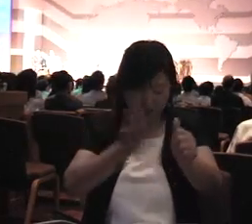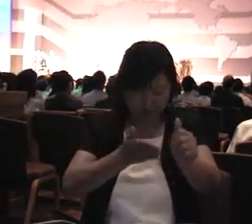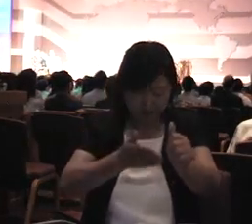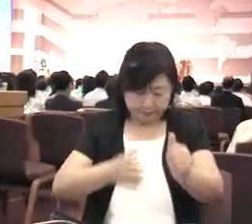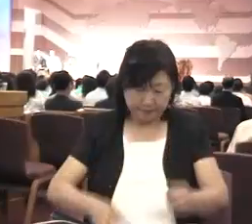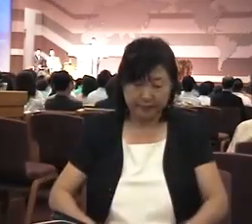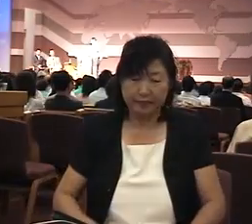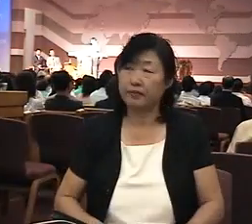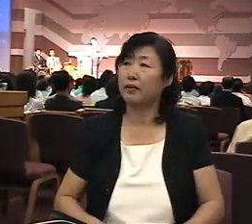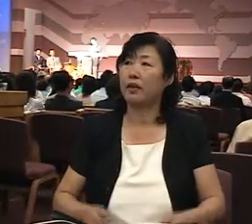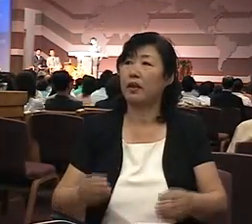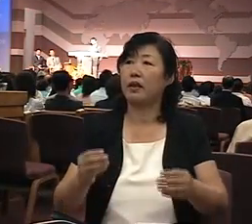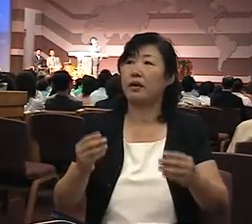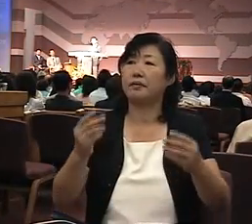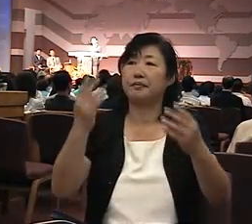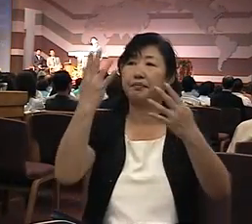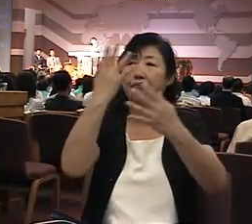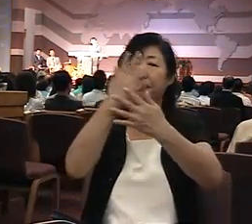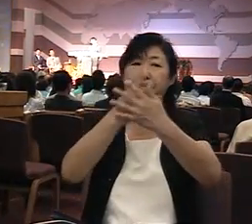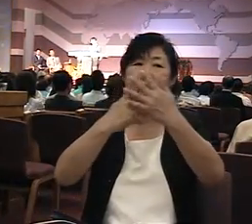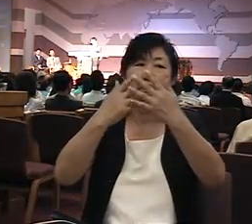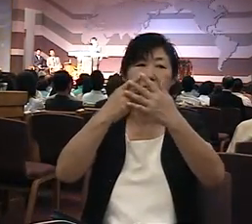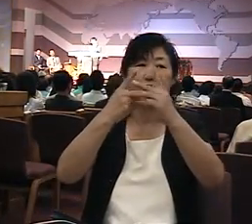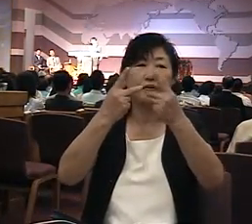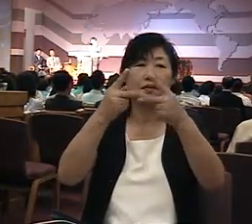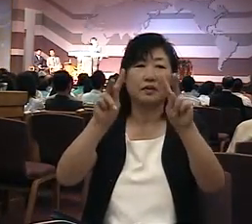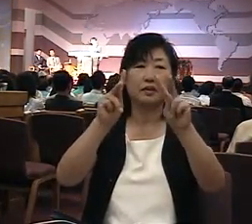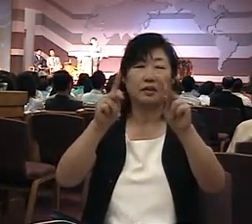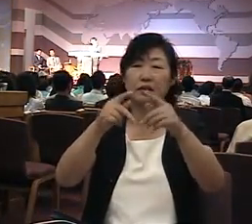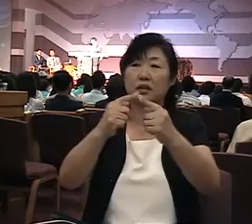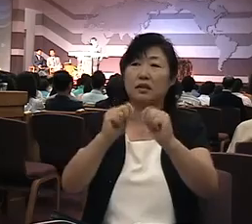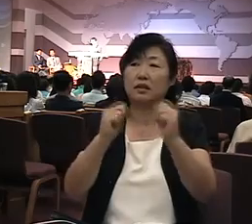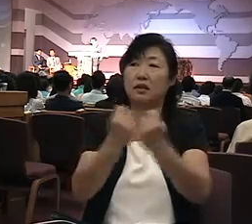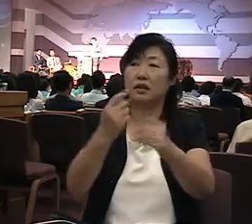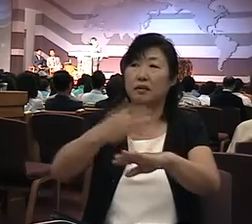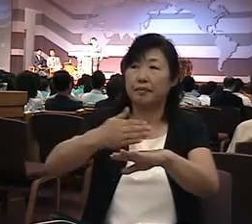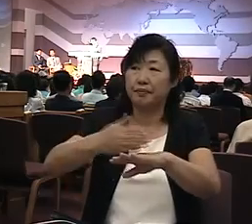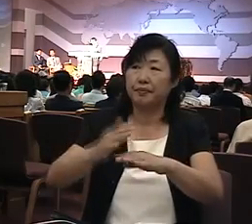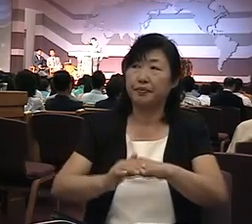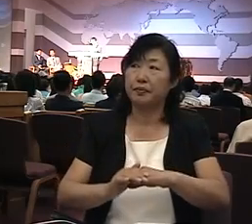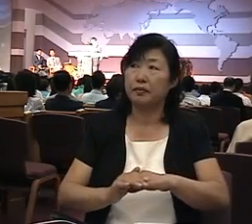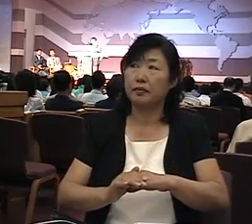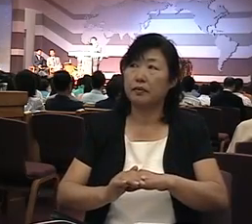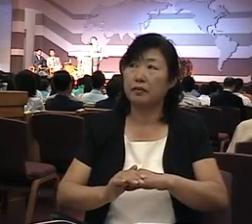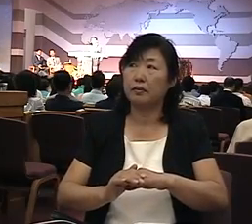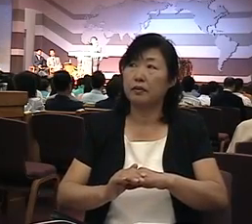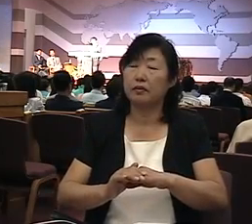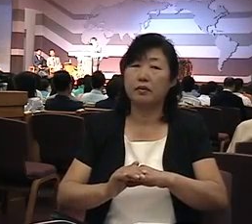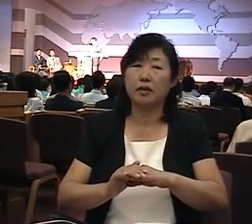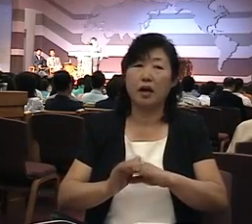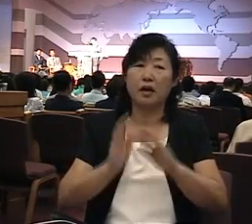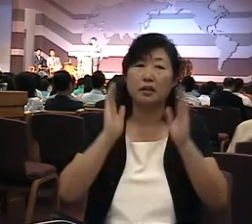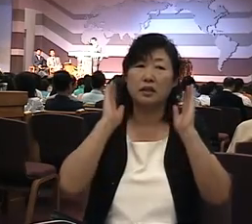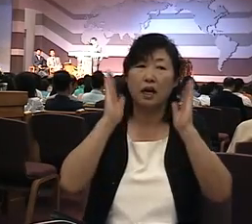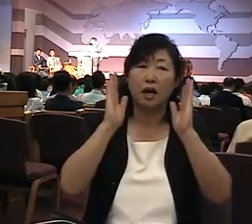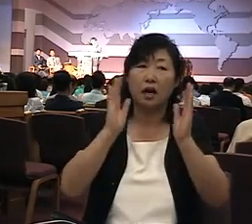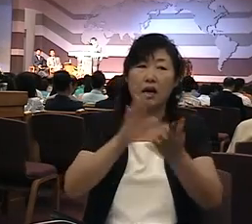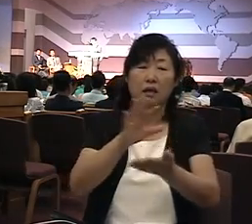네, 영상 진행 감사하고요. 제1기 사랑장학금 수여식 및 장학후원회 장립총회가 이번 주